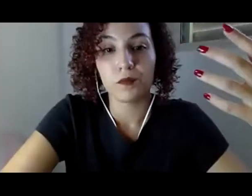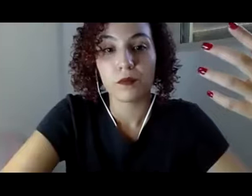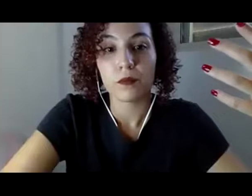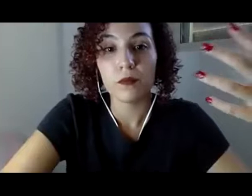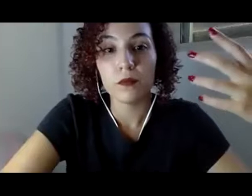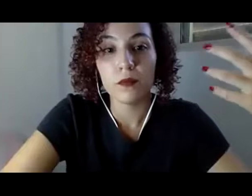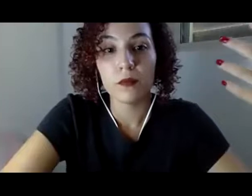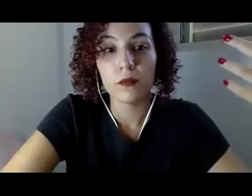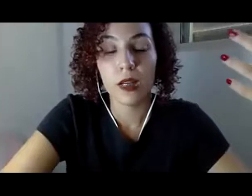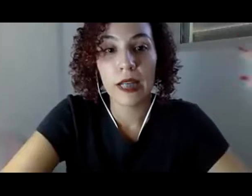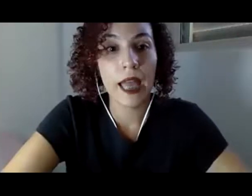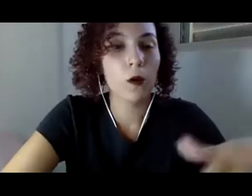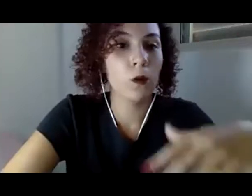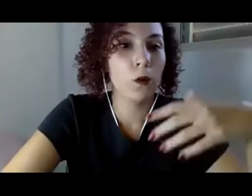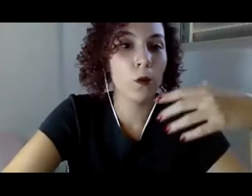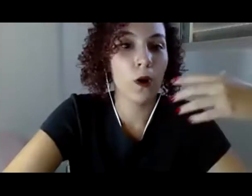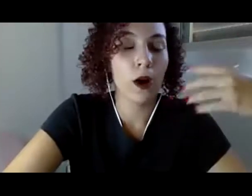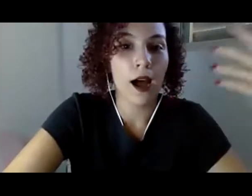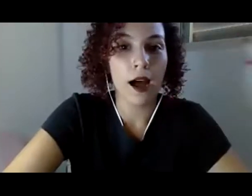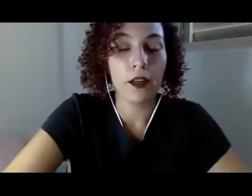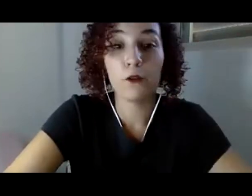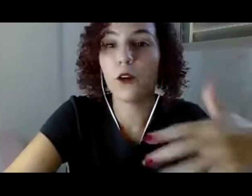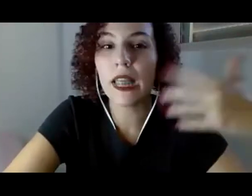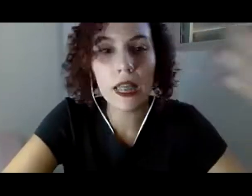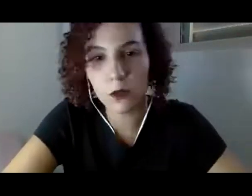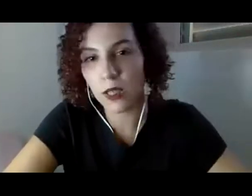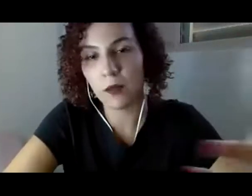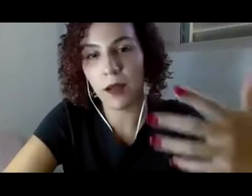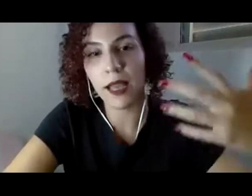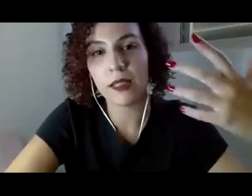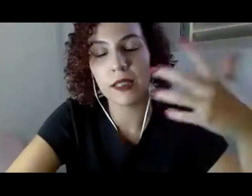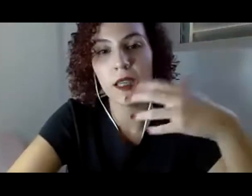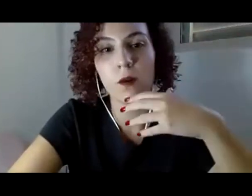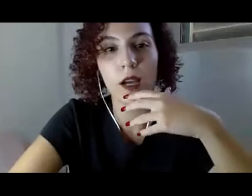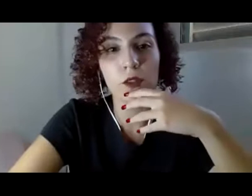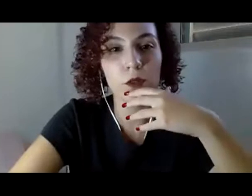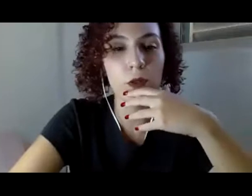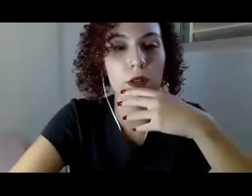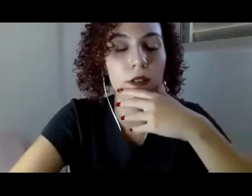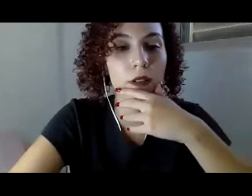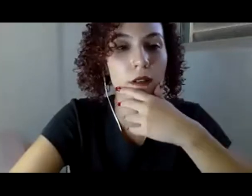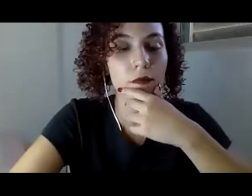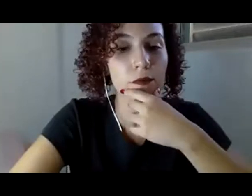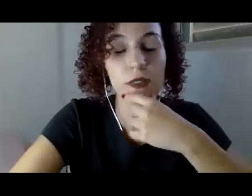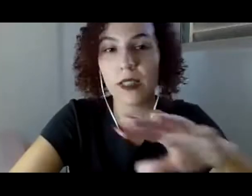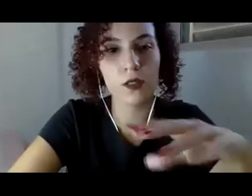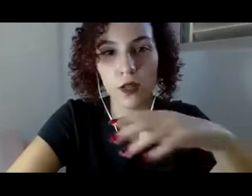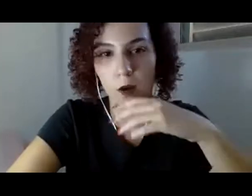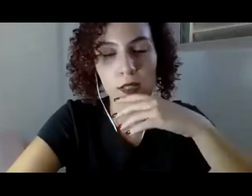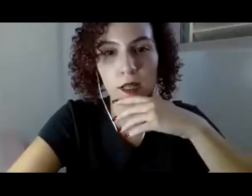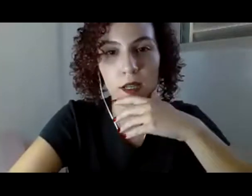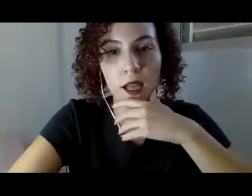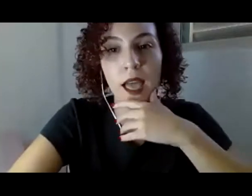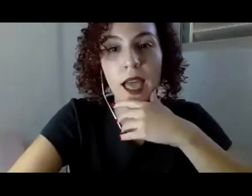e, né, a euforia dos animais, assim, eu acho